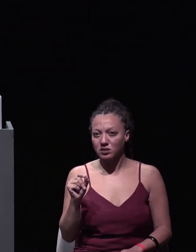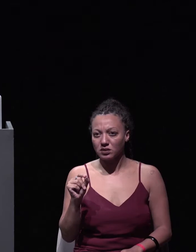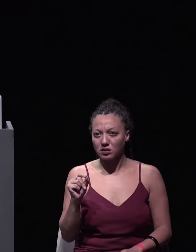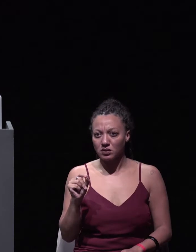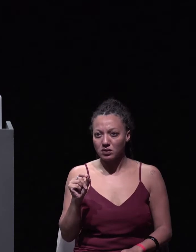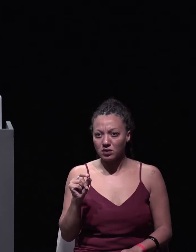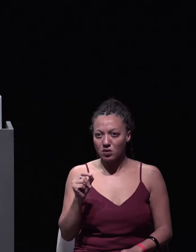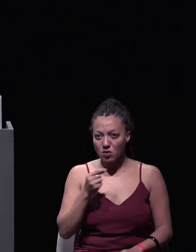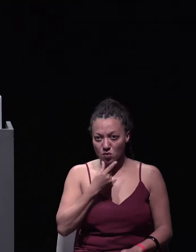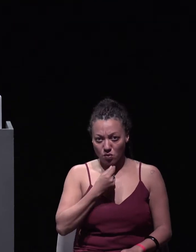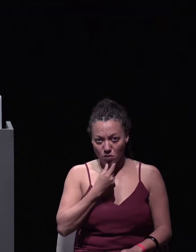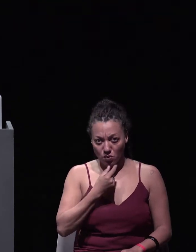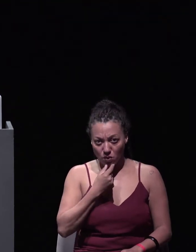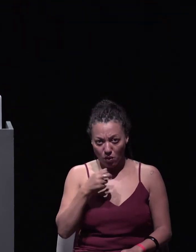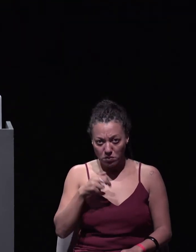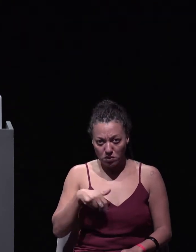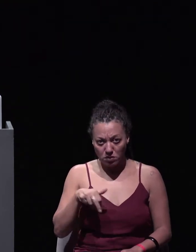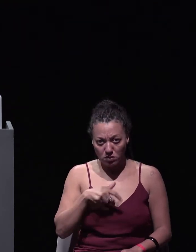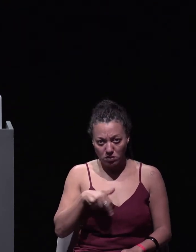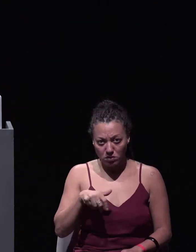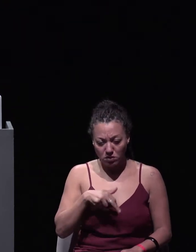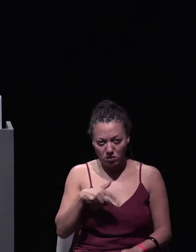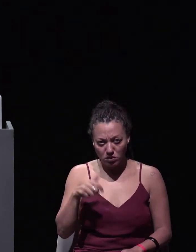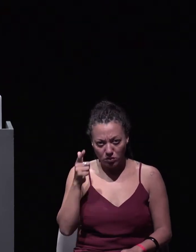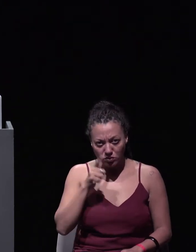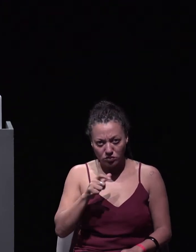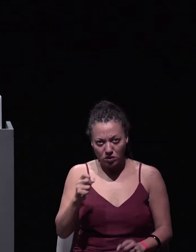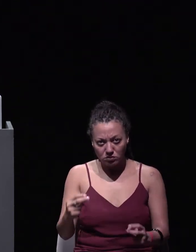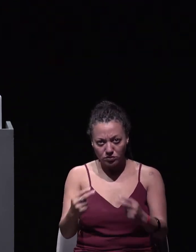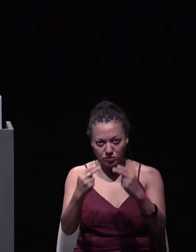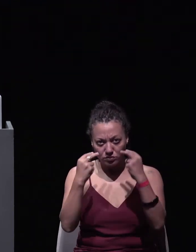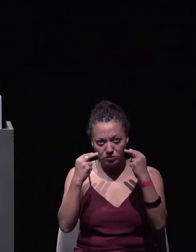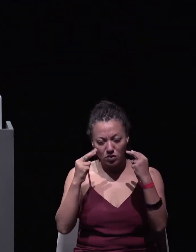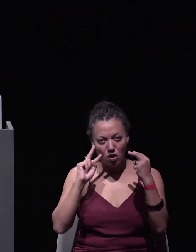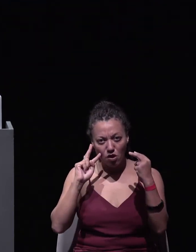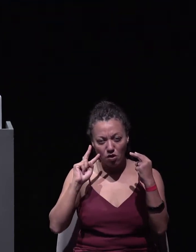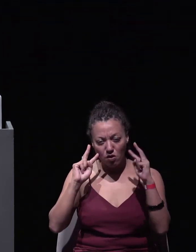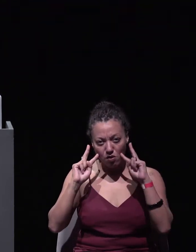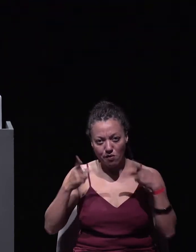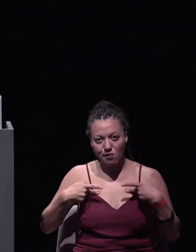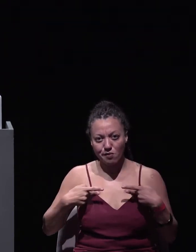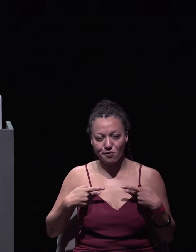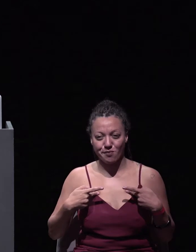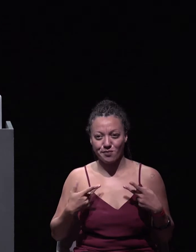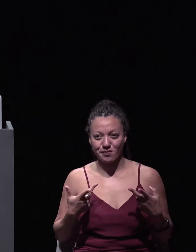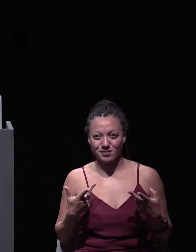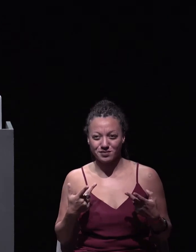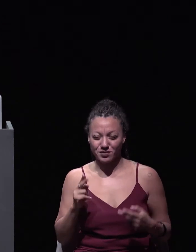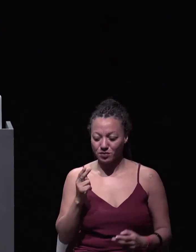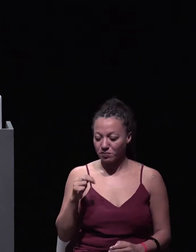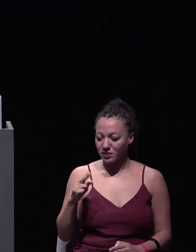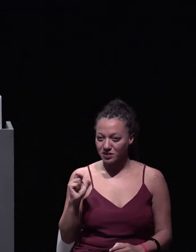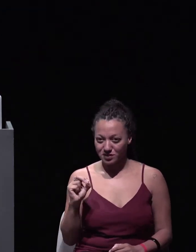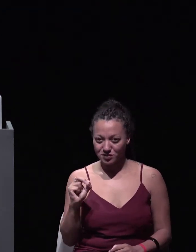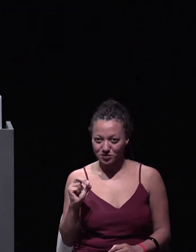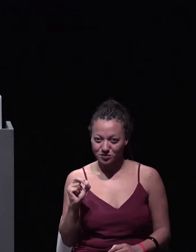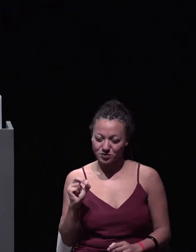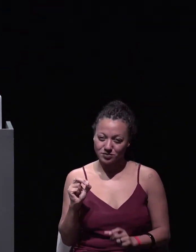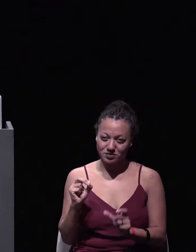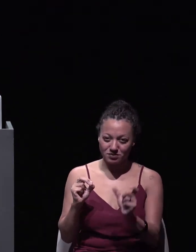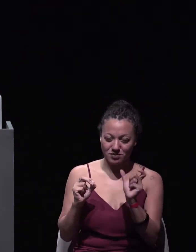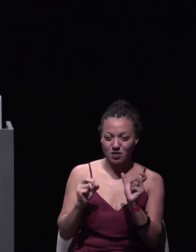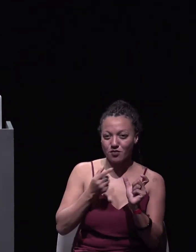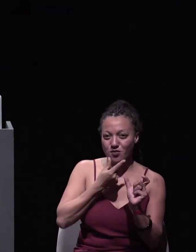homem precisará andar até que possam chamá-lo de homem? Né? Ele está falando disso, né, também um pouco.